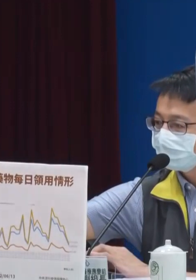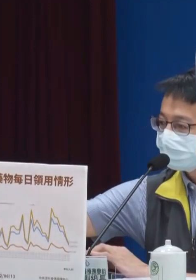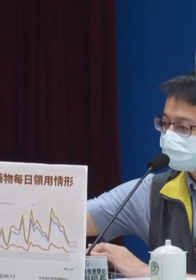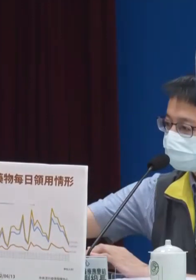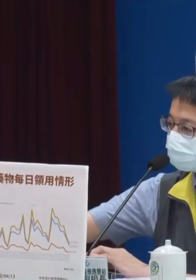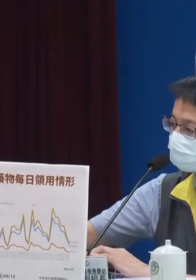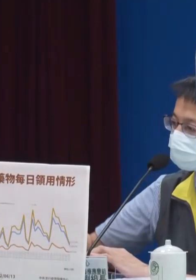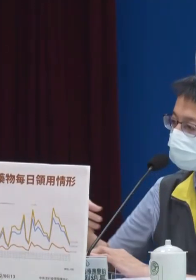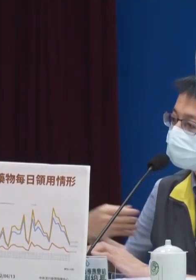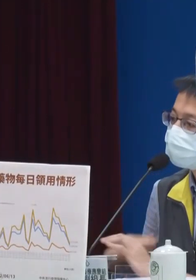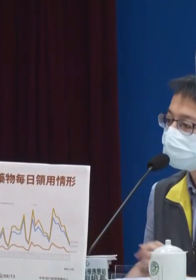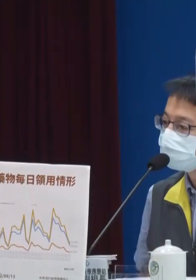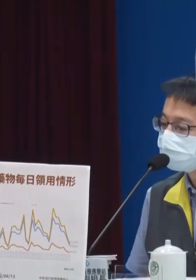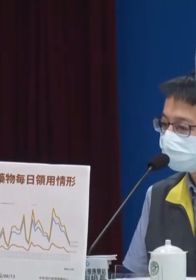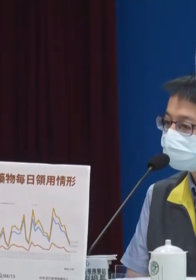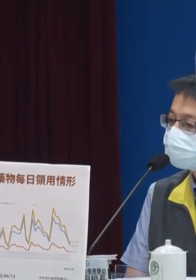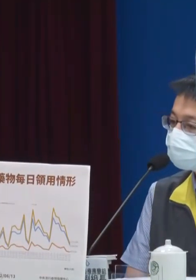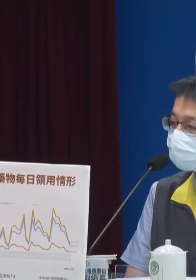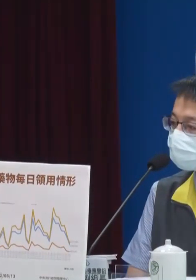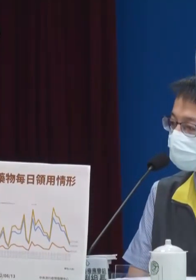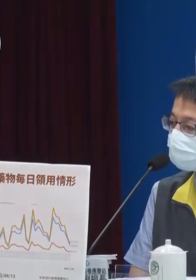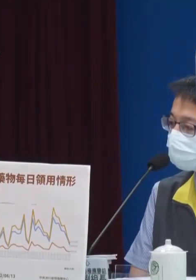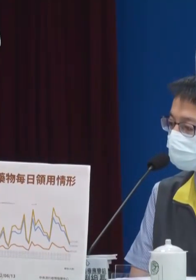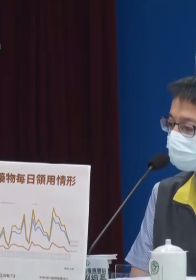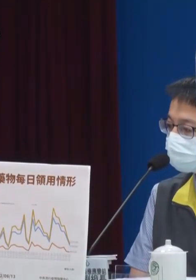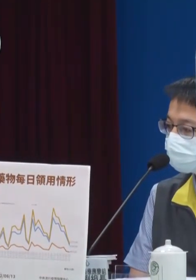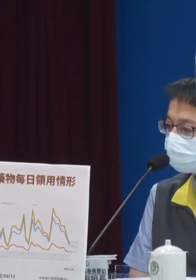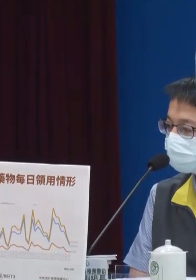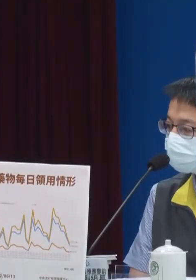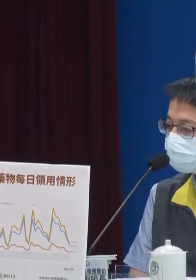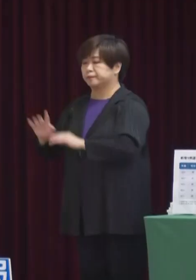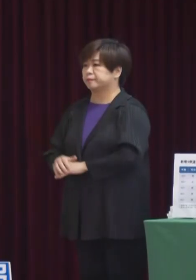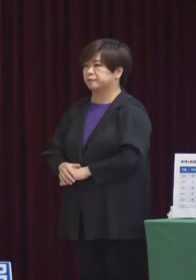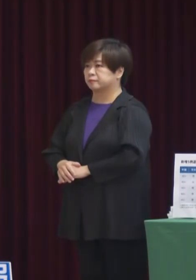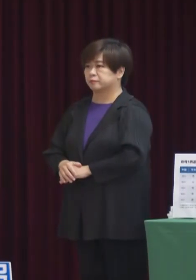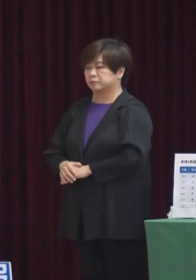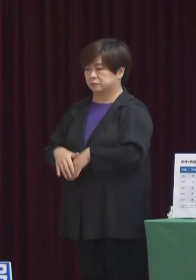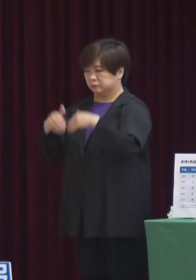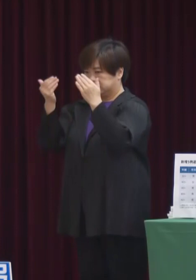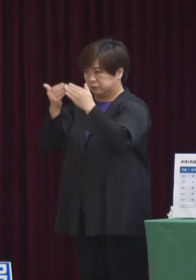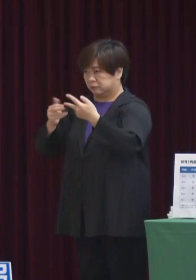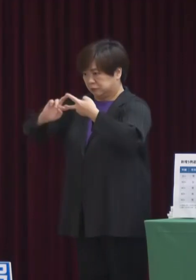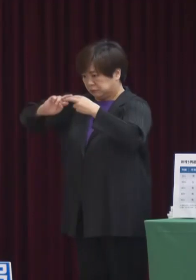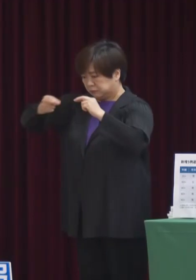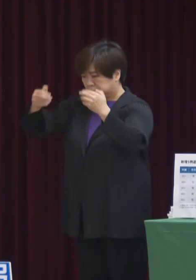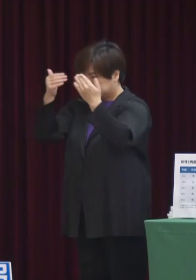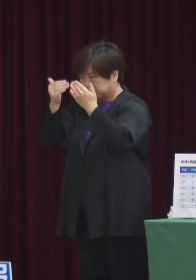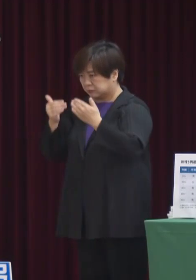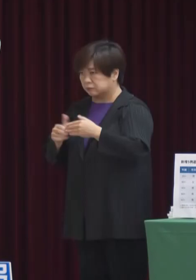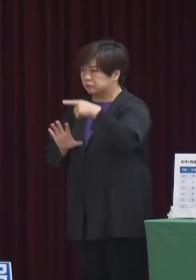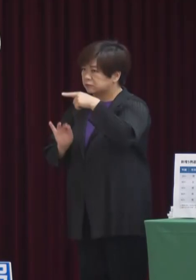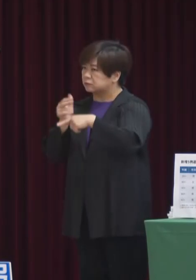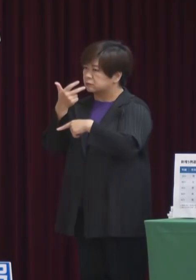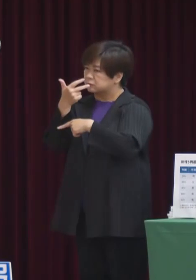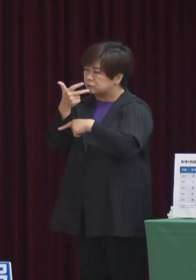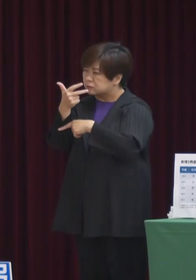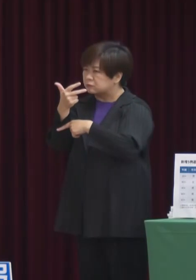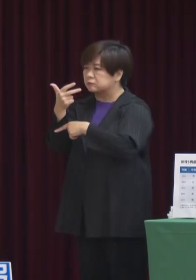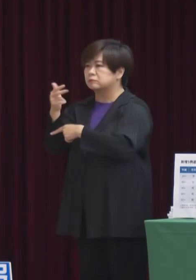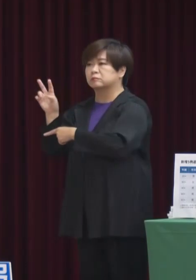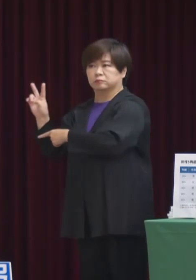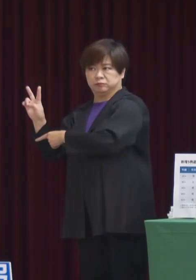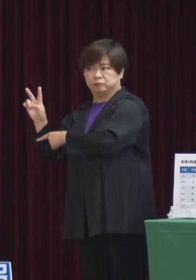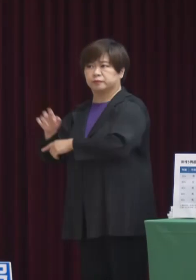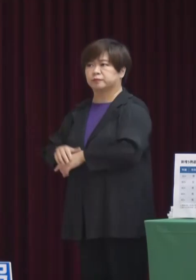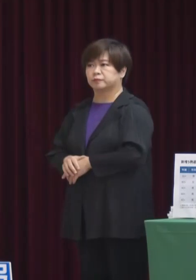医福会的副执行长可以来代理。那另外在医疗应变组的部分，我们的石崇良组长，就是我们卫福